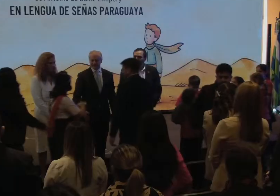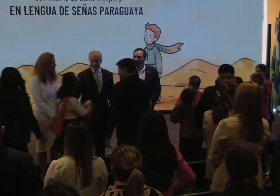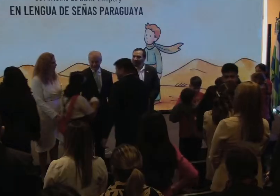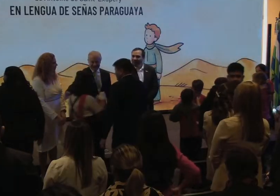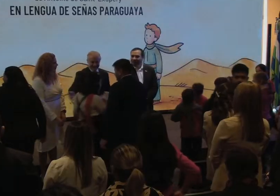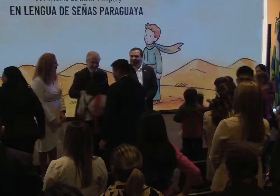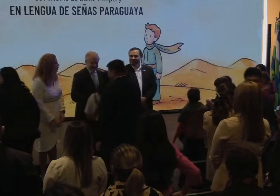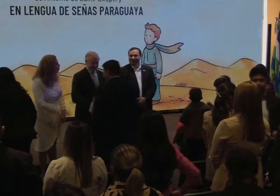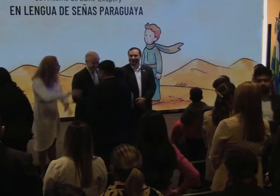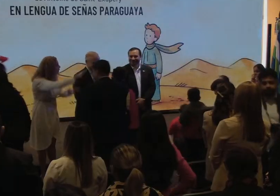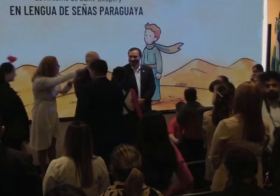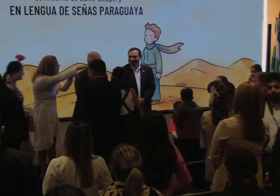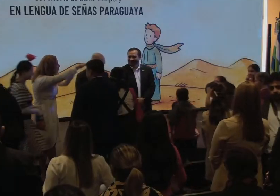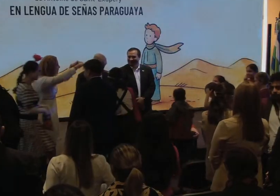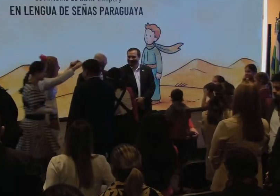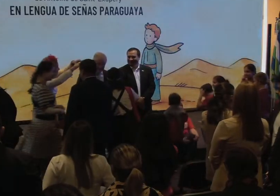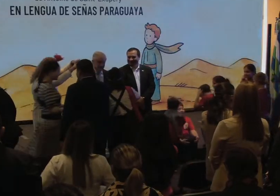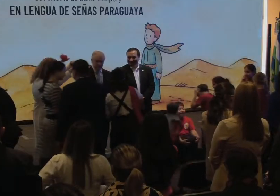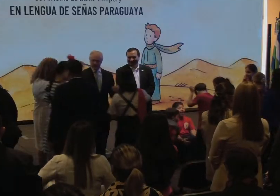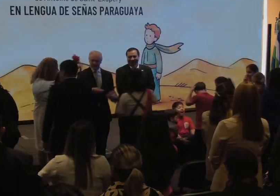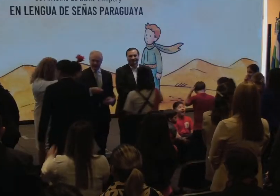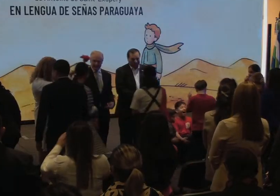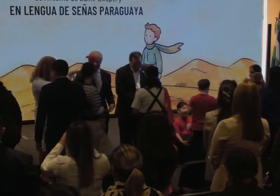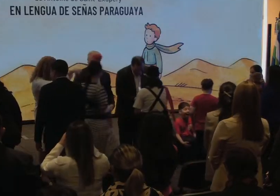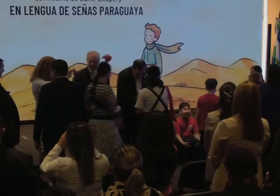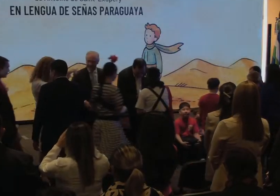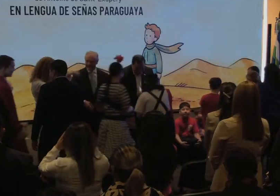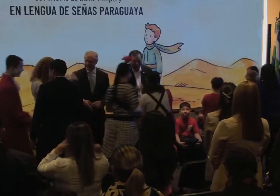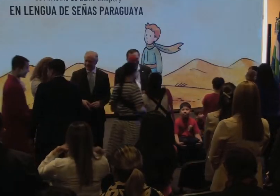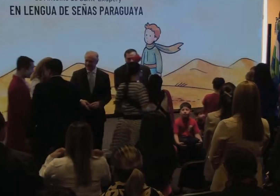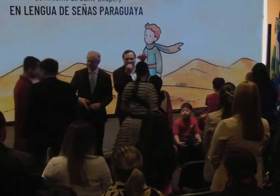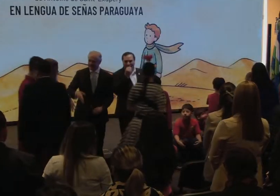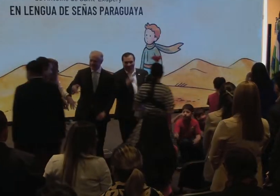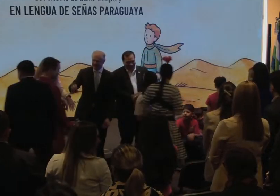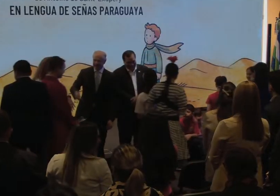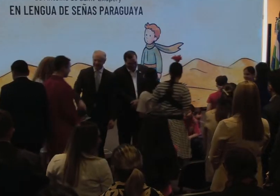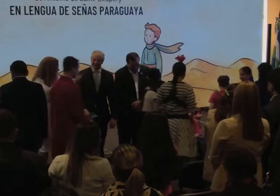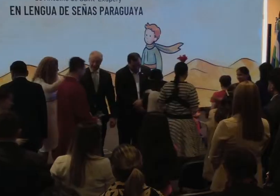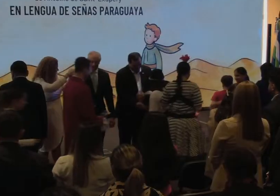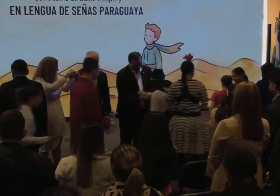para poder tomar la foto institucional. También nos